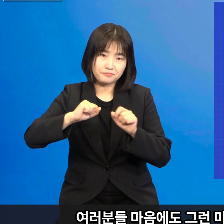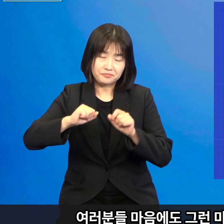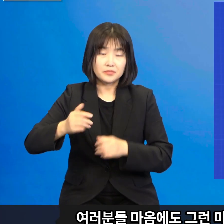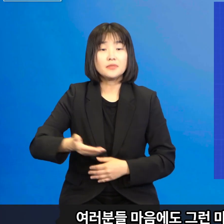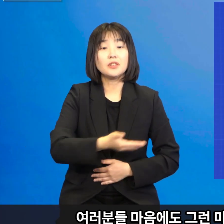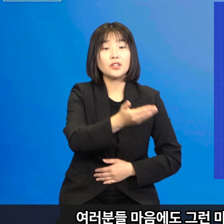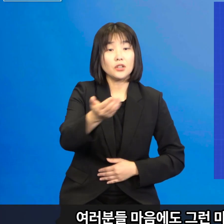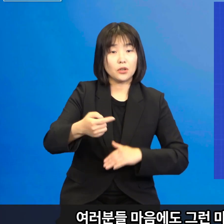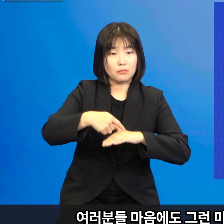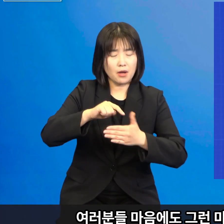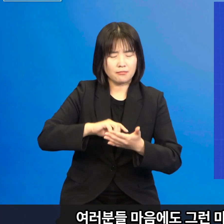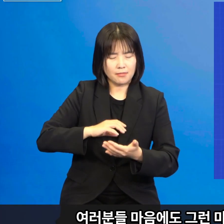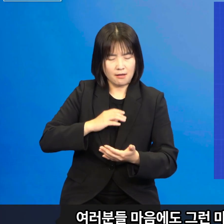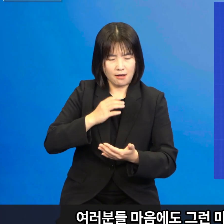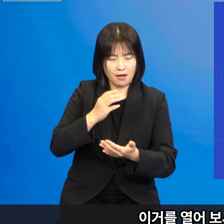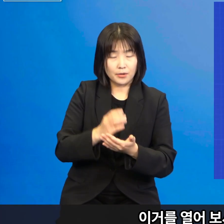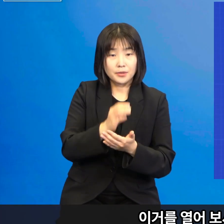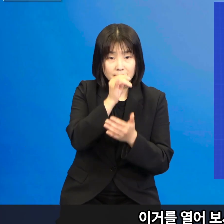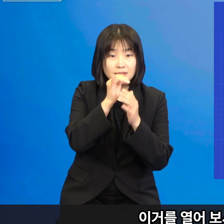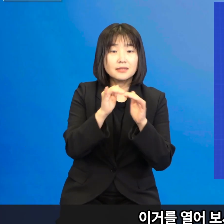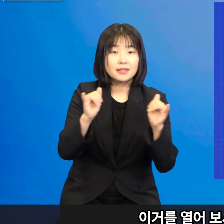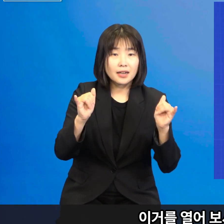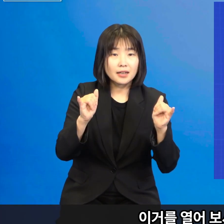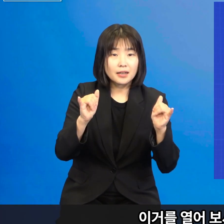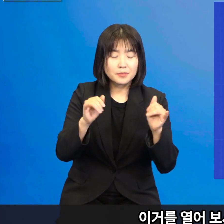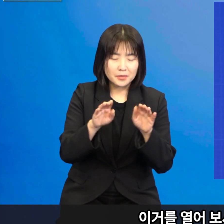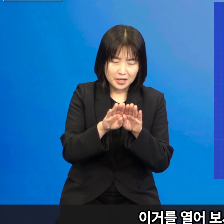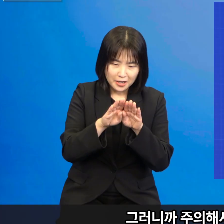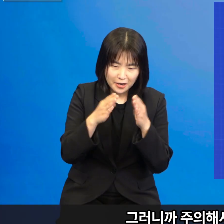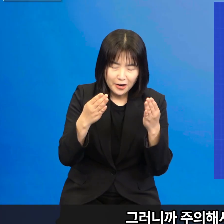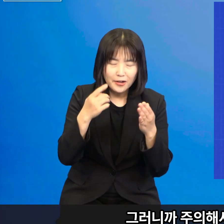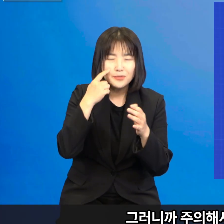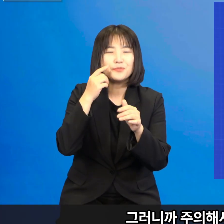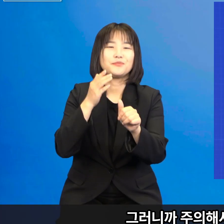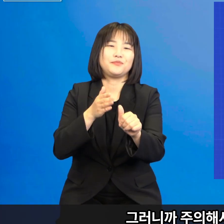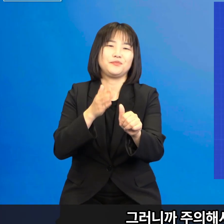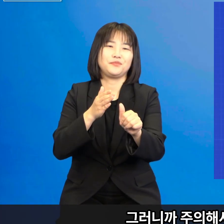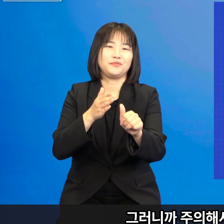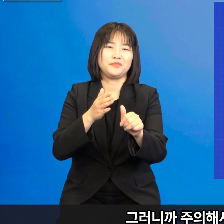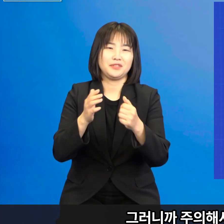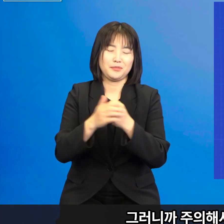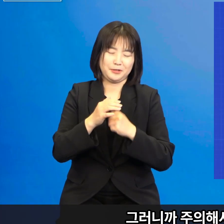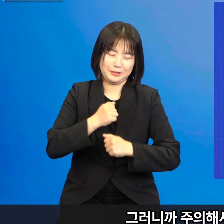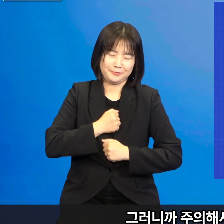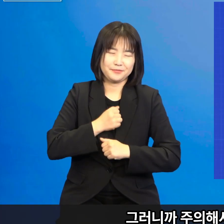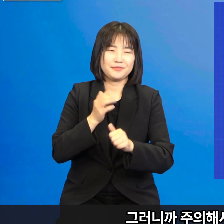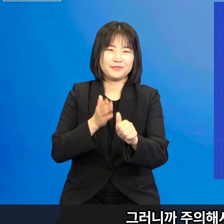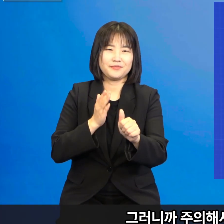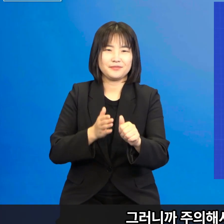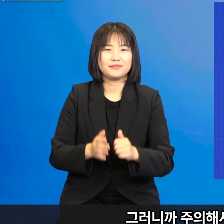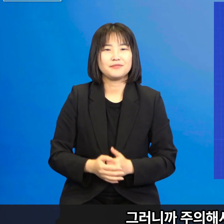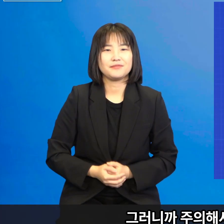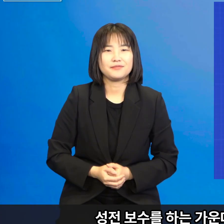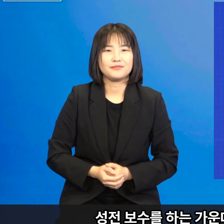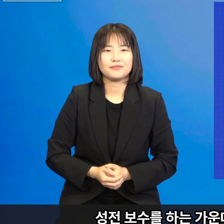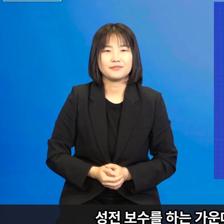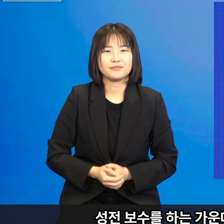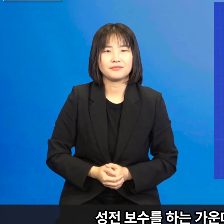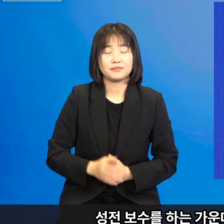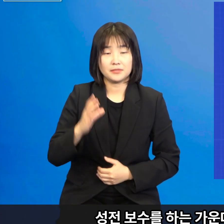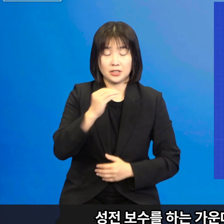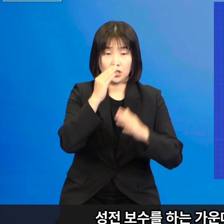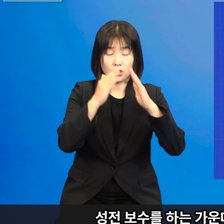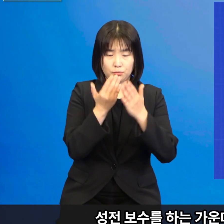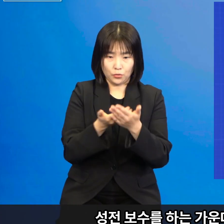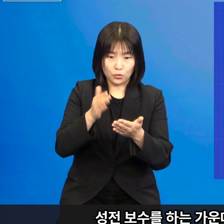그런 마음이 감동이 되시는 분들만 이거를 열어보시면 되겠습니다. 그러니까 주의해서 보시길 바랍니다. 성전 보수를